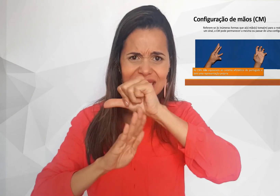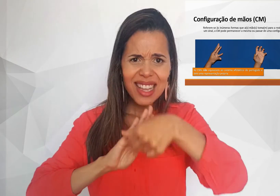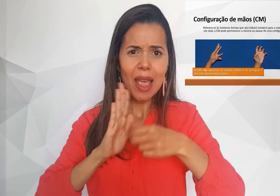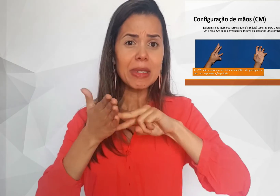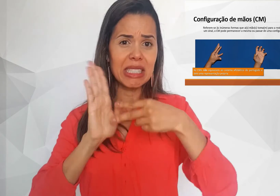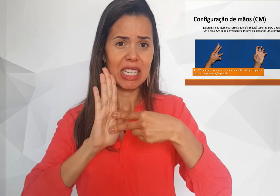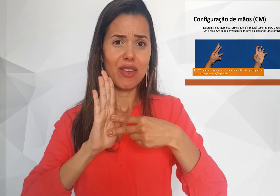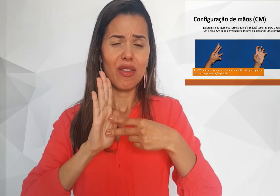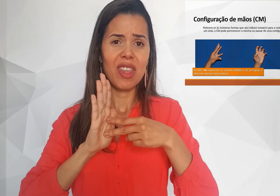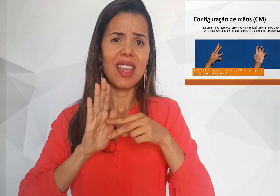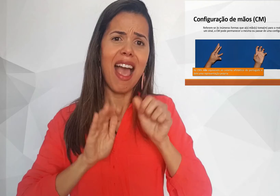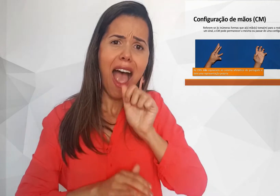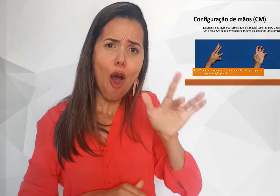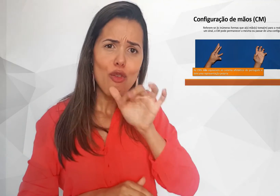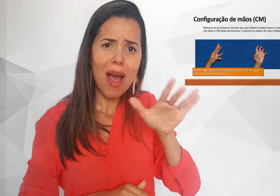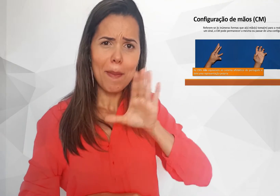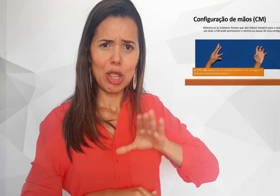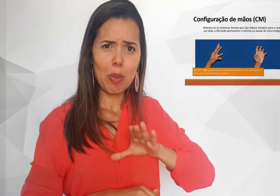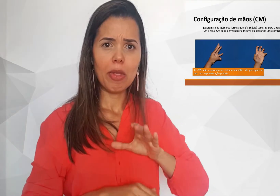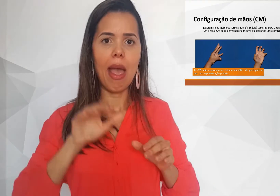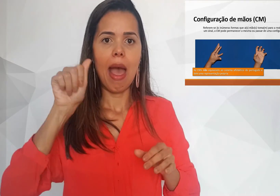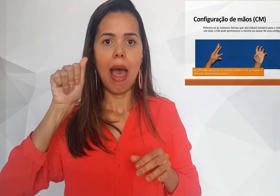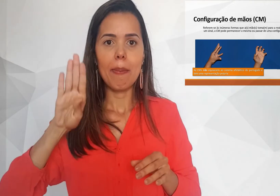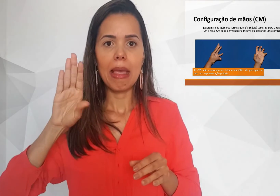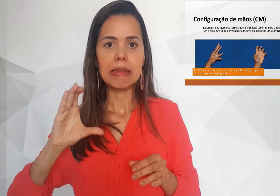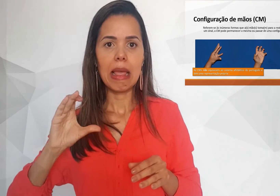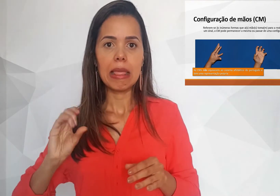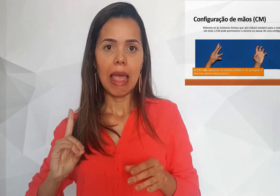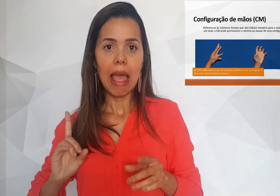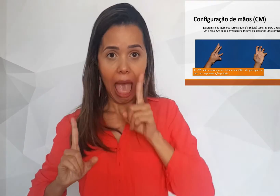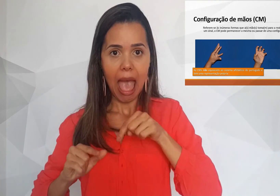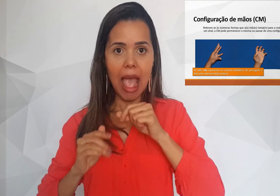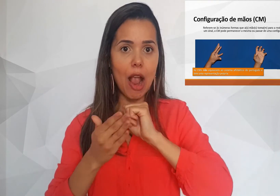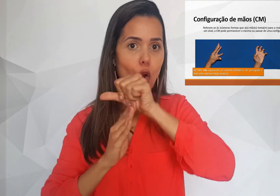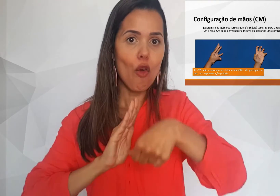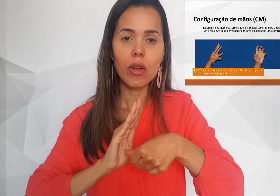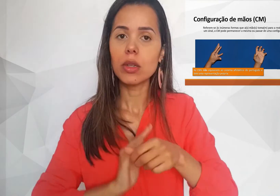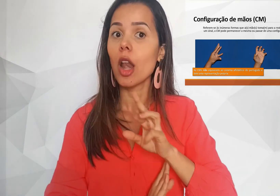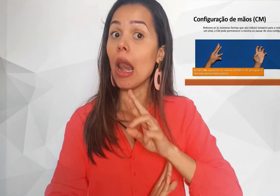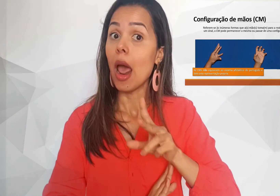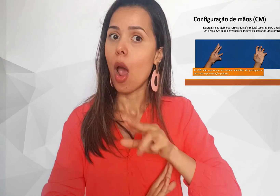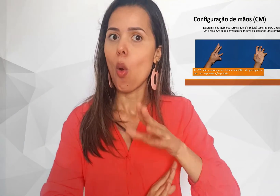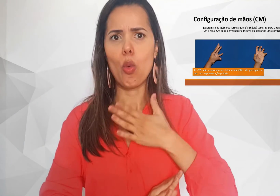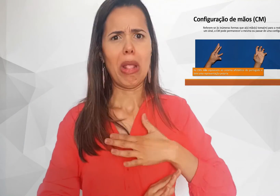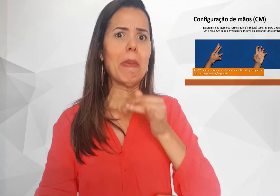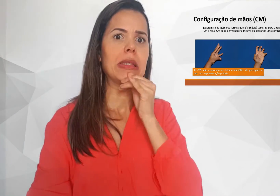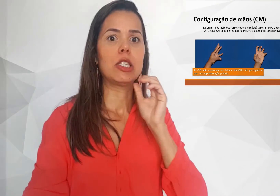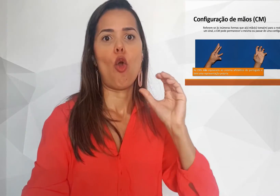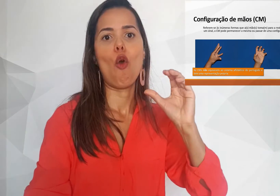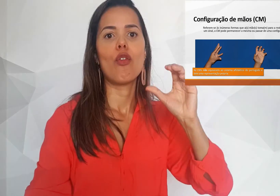não equivalem ao alfabeto do português, por favor, gente. Quando nós vamos fazer essa descrição fonética, a gente não vai dizer configuração de mão